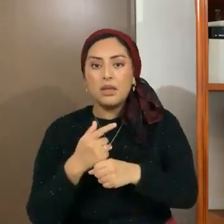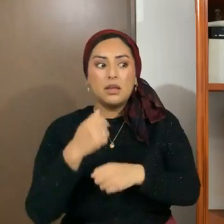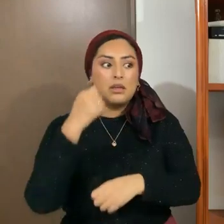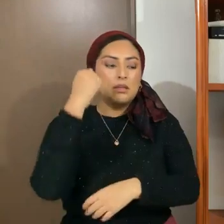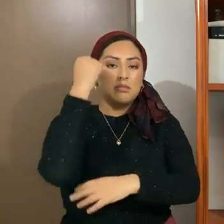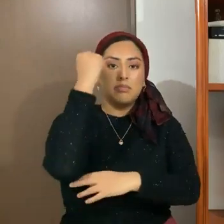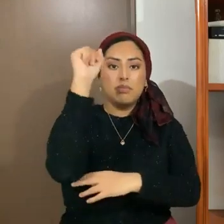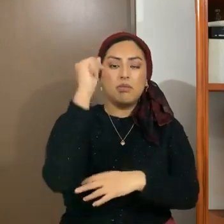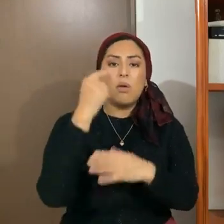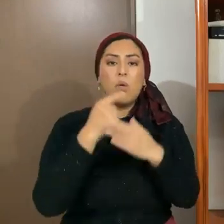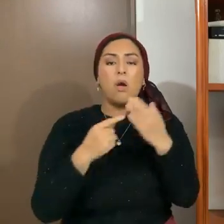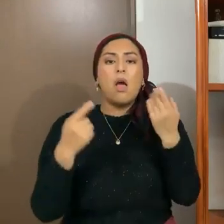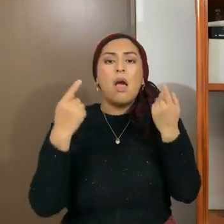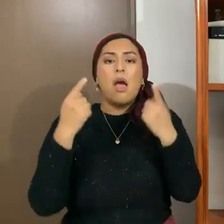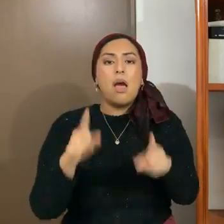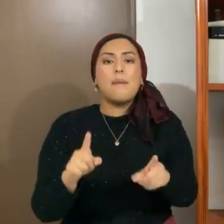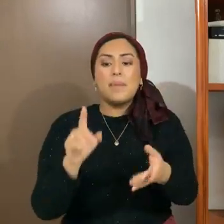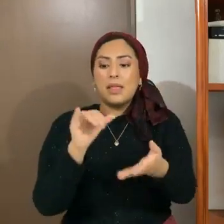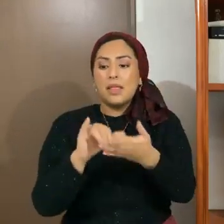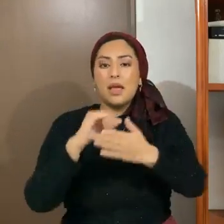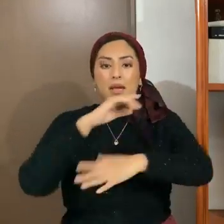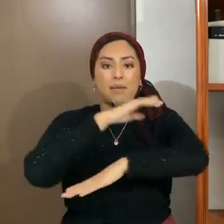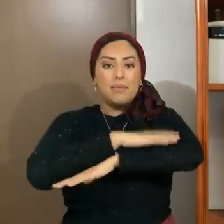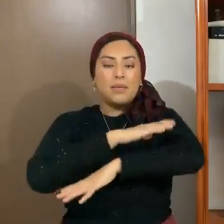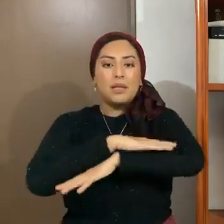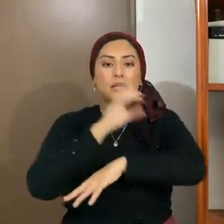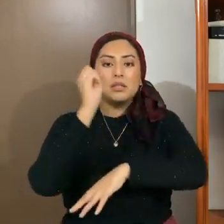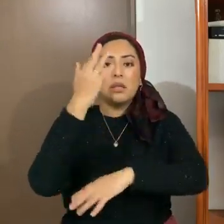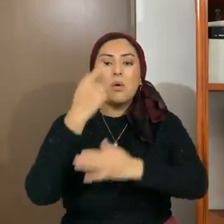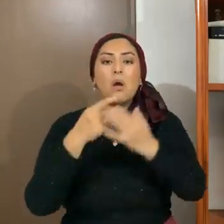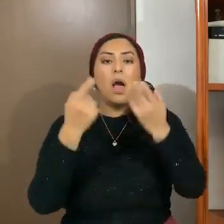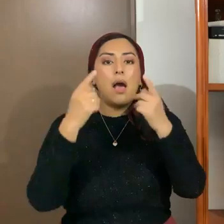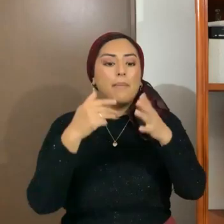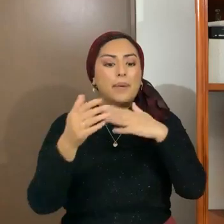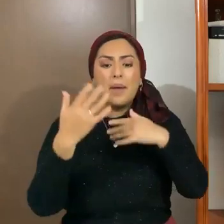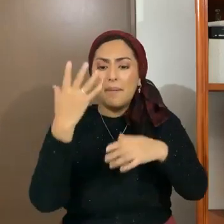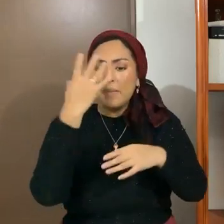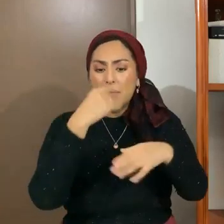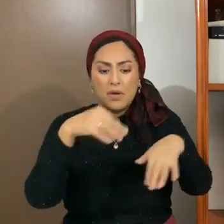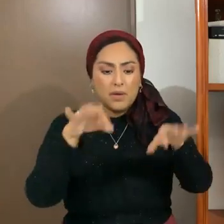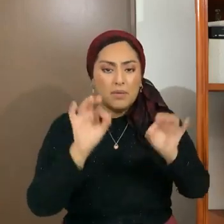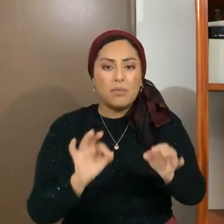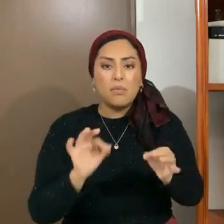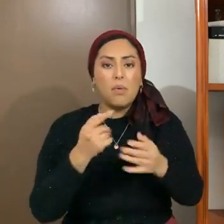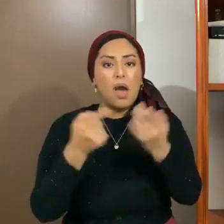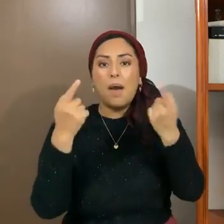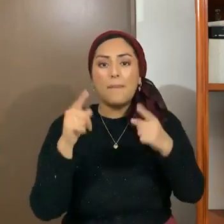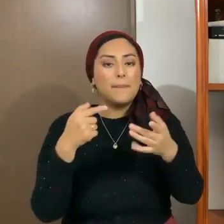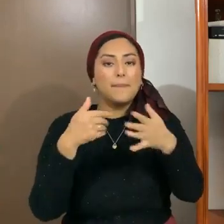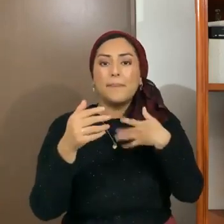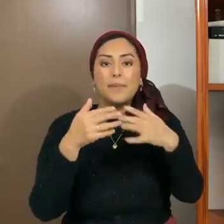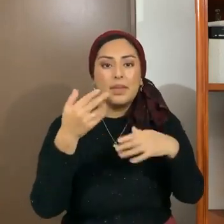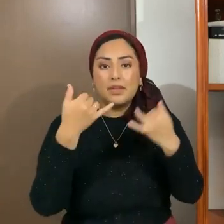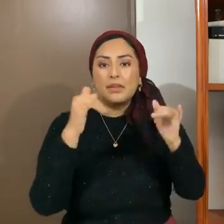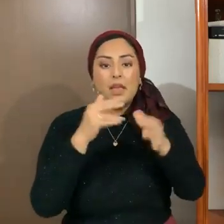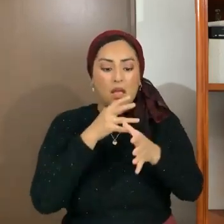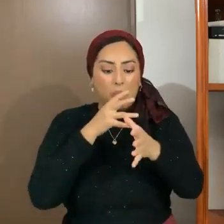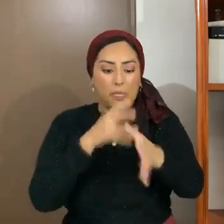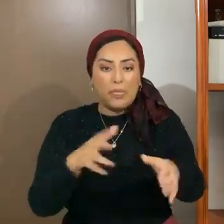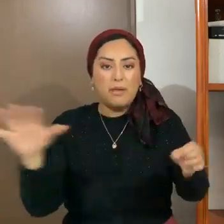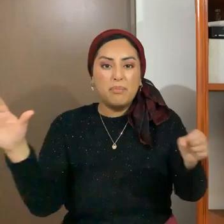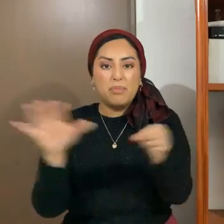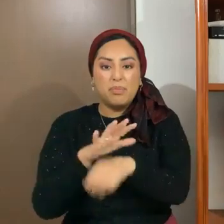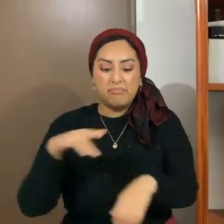rebeldes. ¿Qué pasa con esa mesa de Shabbat? Aunque esté con el mejor mantel, que sea la mesa más bonita, es una mesa de vómito y